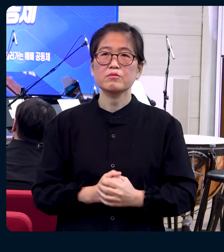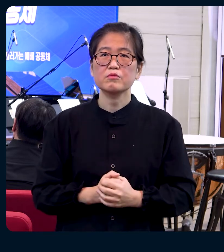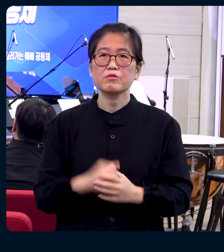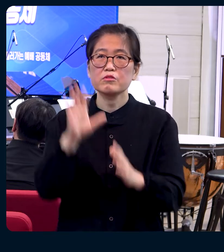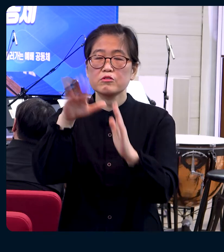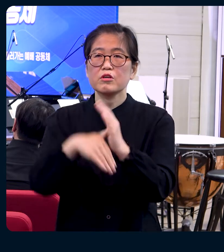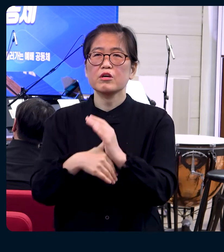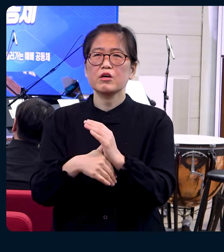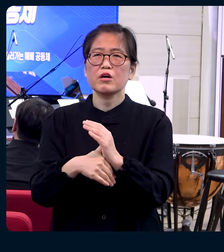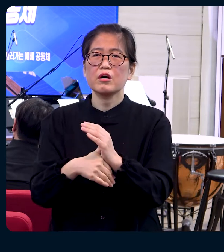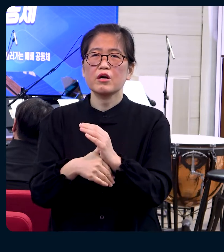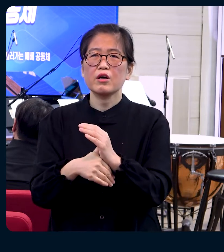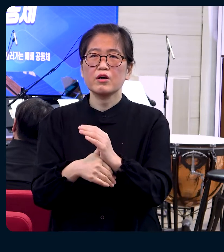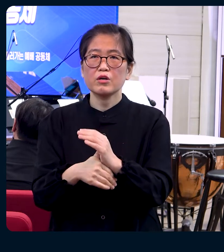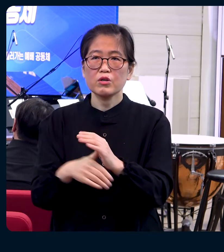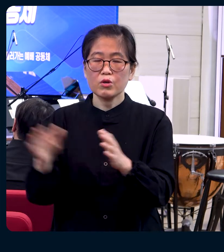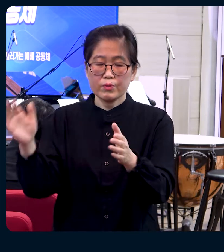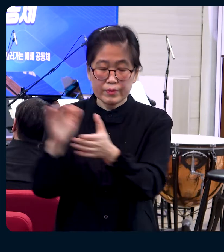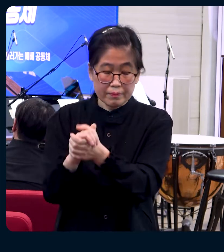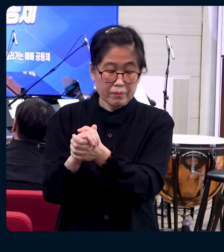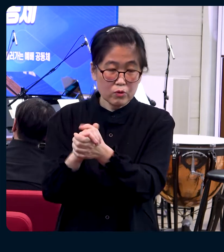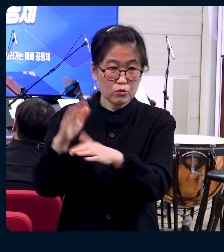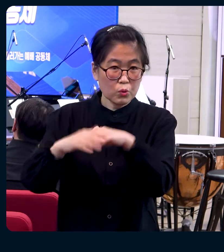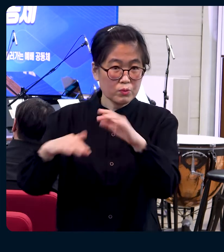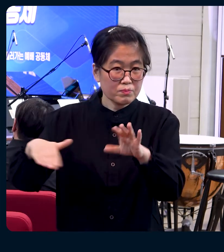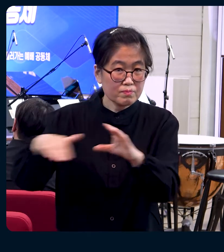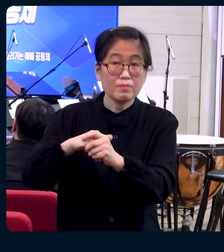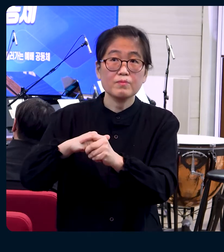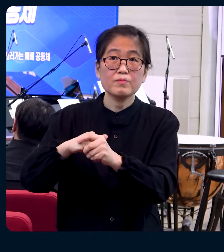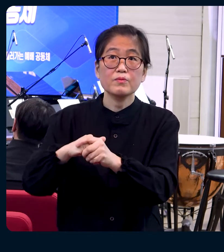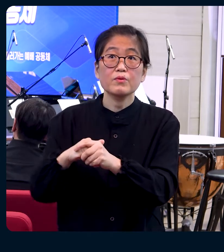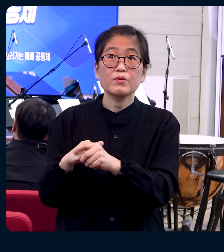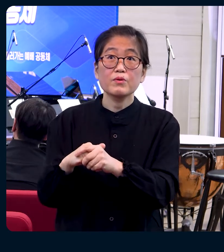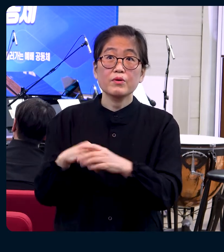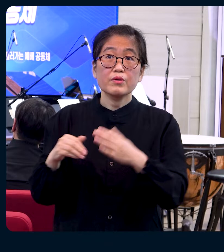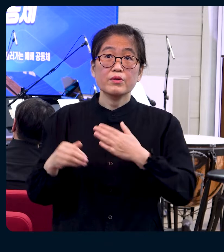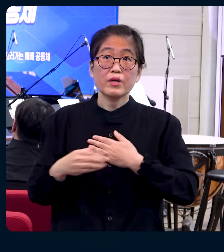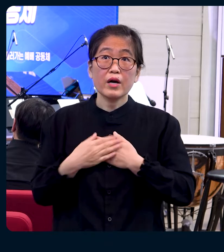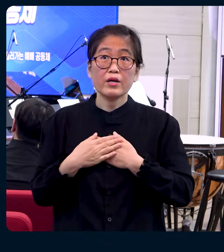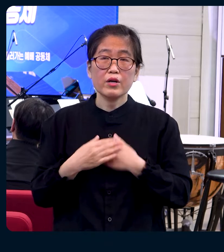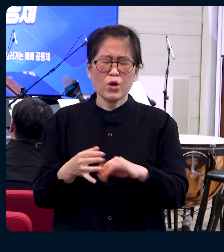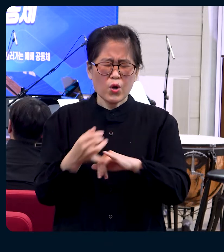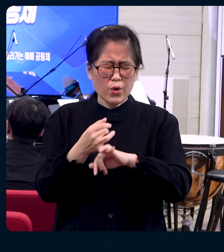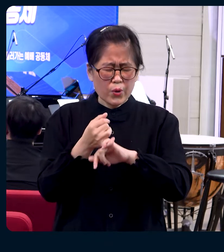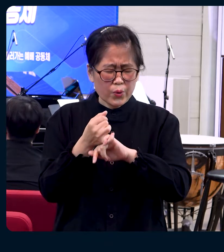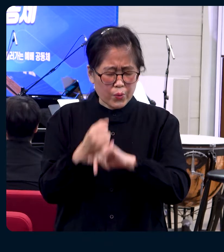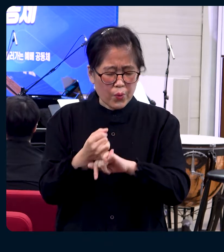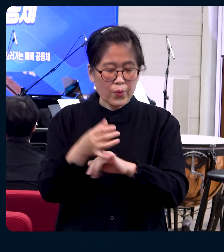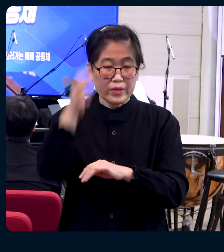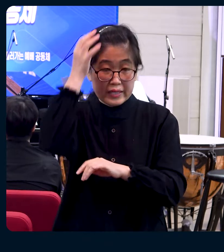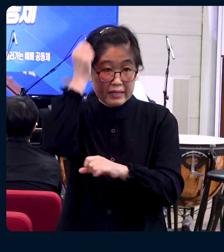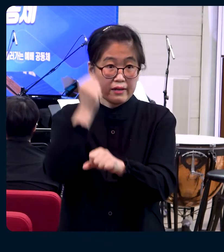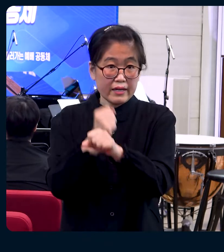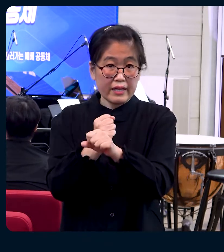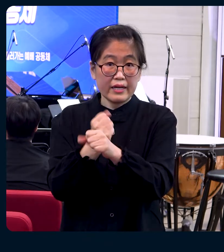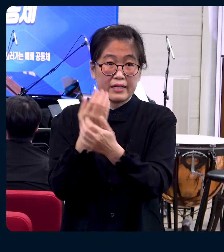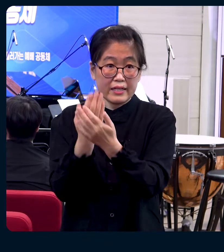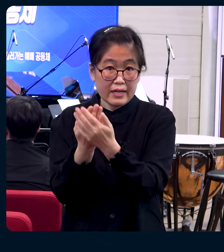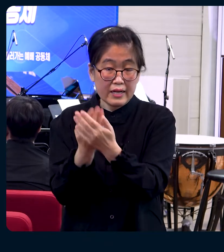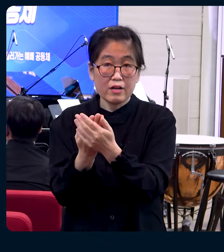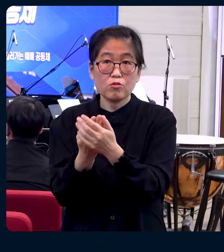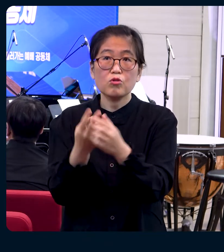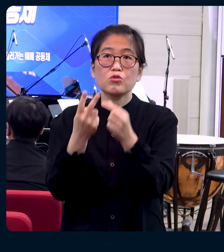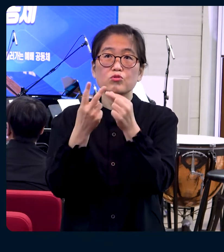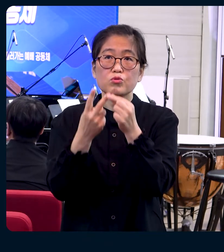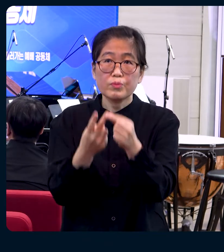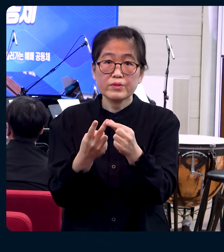그리고 그때 이 사람의 손을 딱 붙잡습니다. 그리고 나를 꼭 복직되면 기억해 달라고.